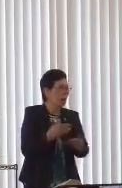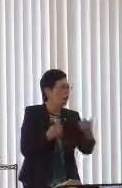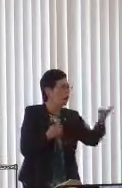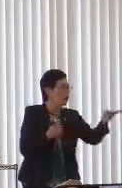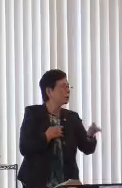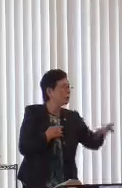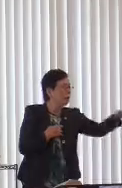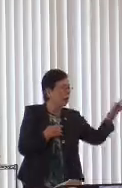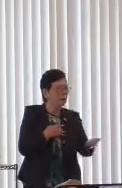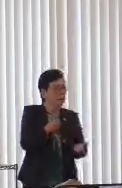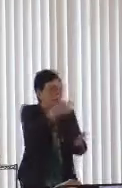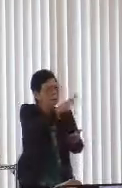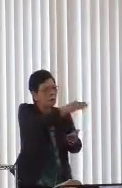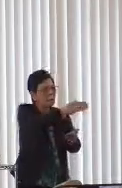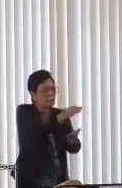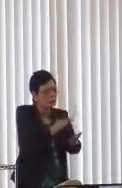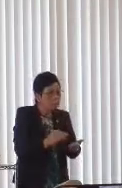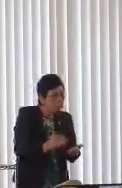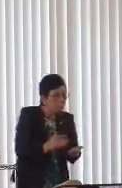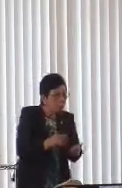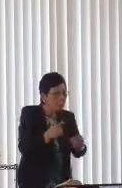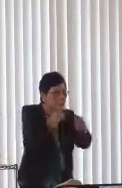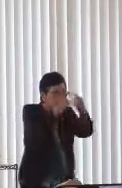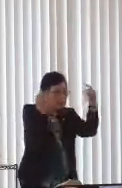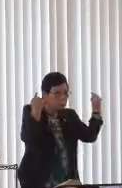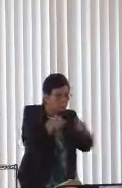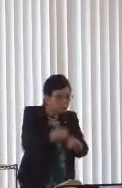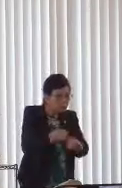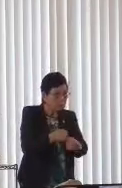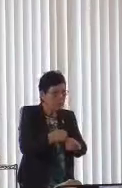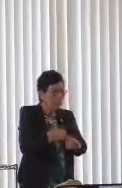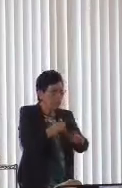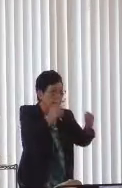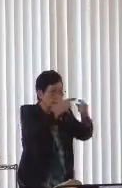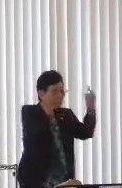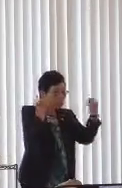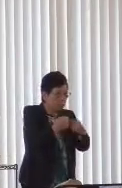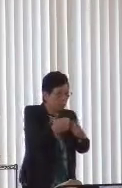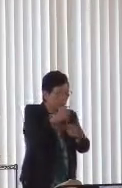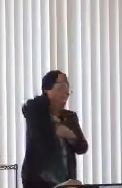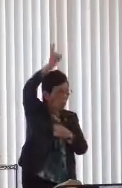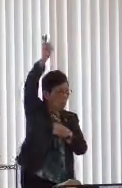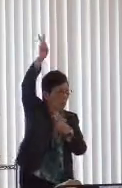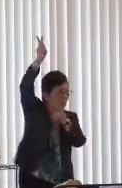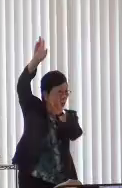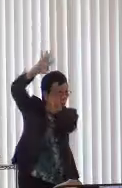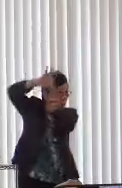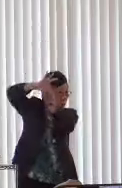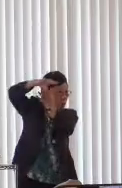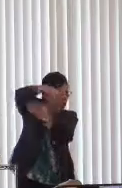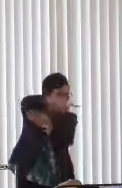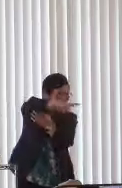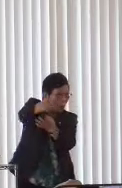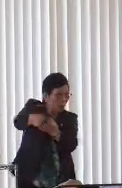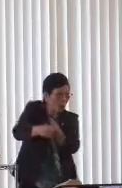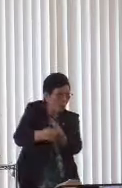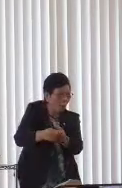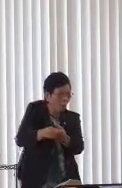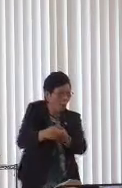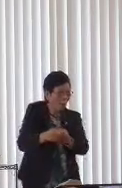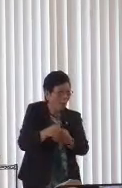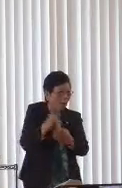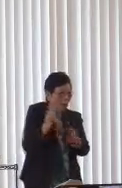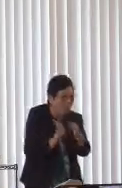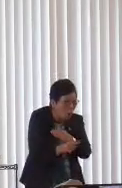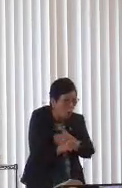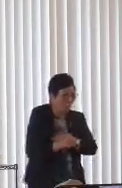それは当然のことです。それは自分がやっていかなければならないと。つまりはですね、こういう先ほど読ん